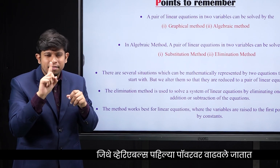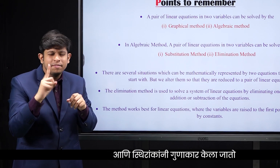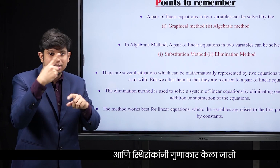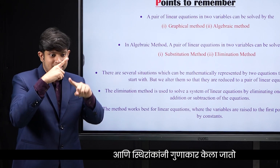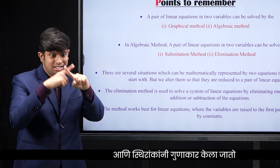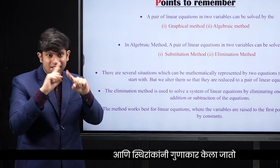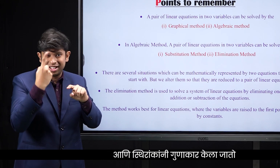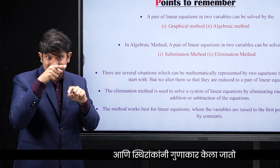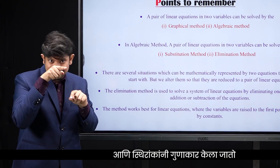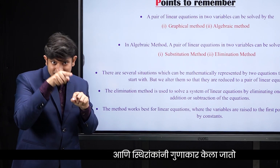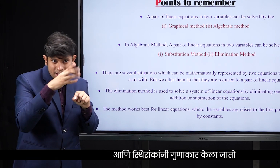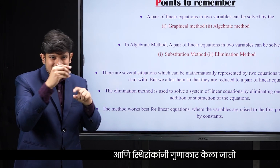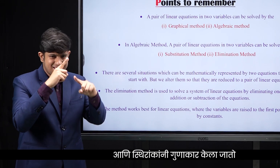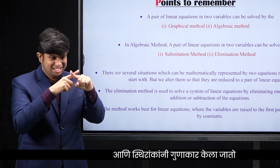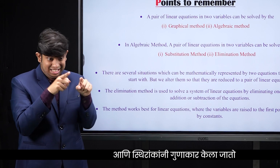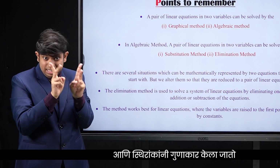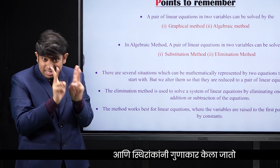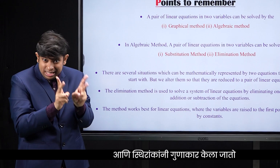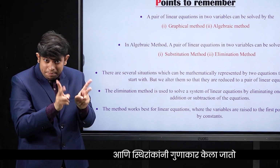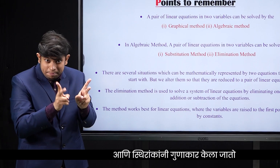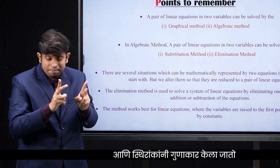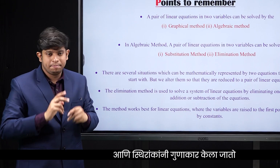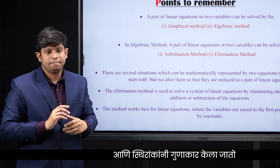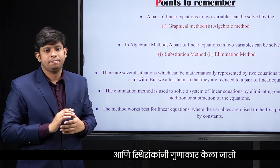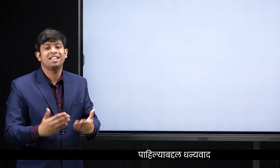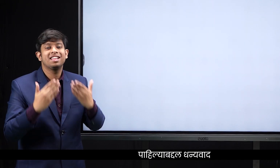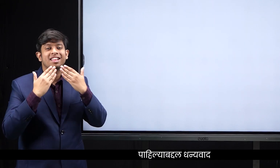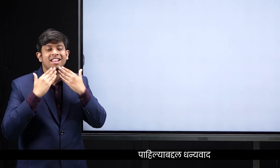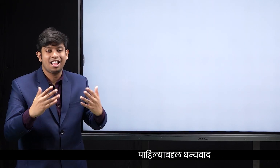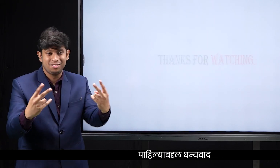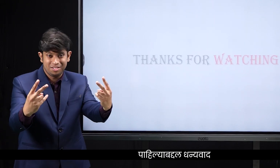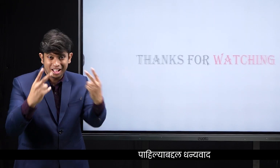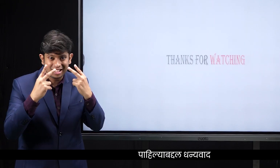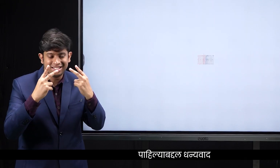जातात आणि स्थिरांकांनी गुणाकार केला जातो. पाहिल्याबद्दल धन्यवाद.